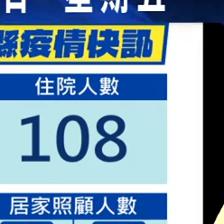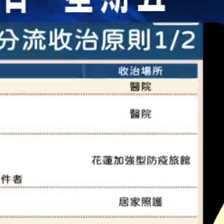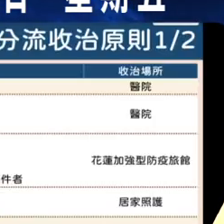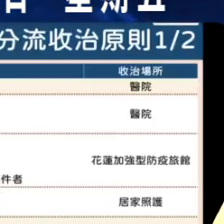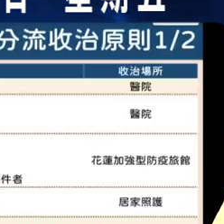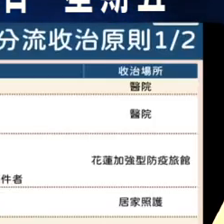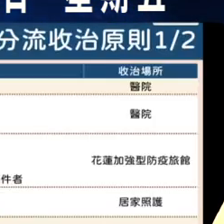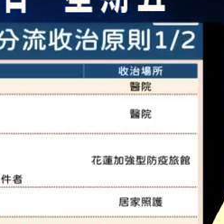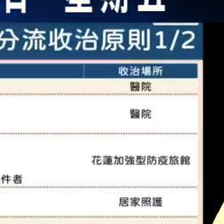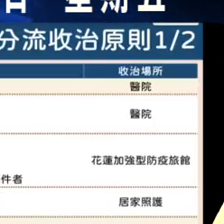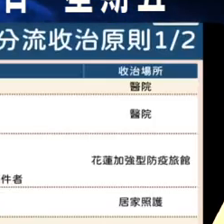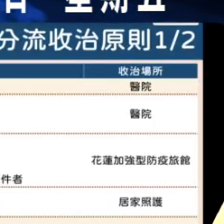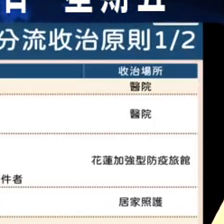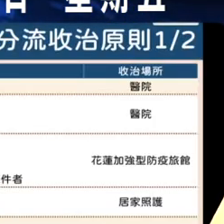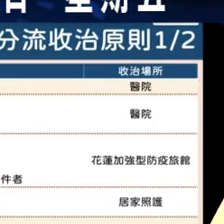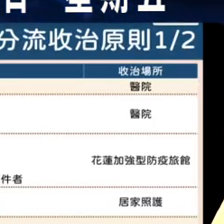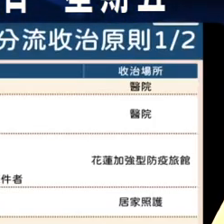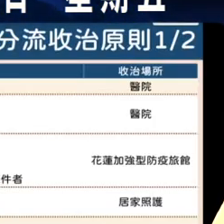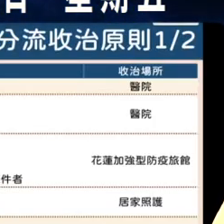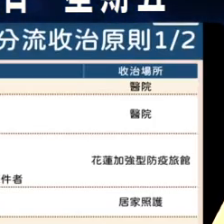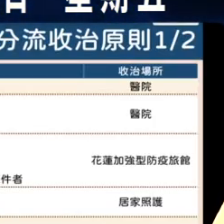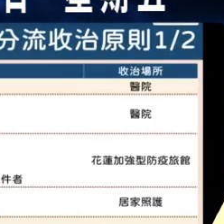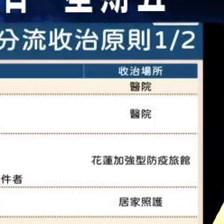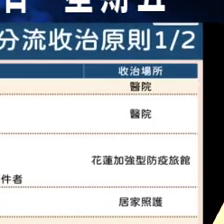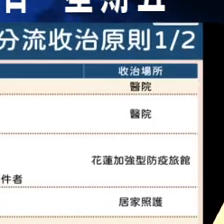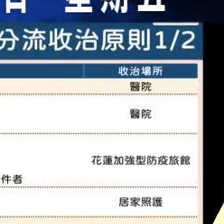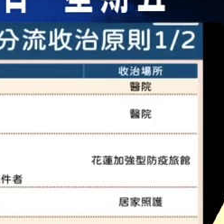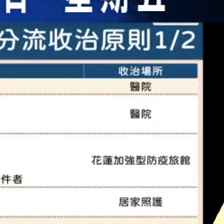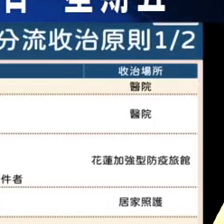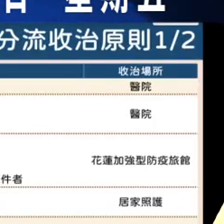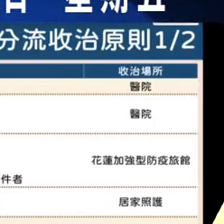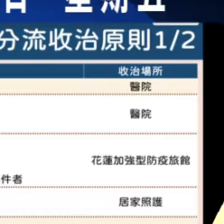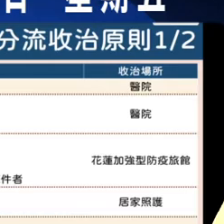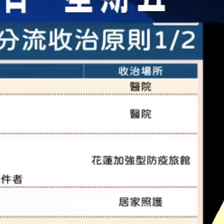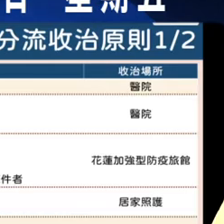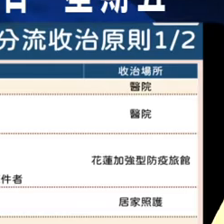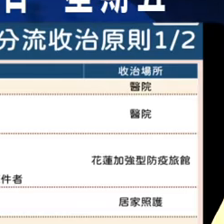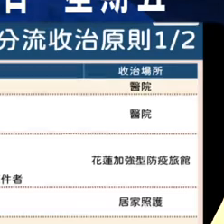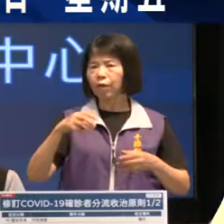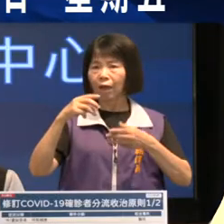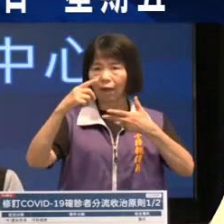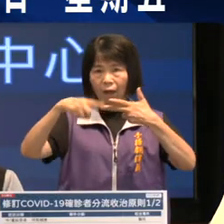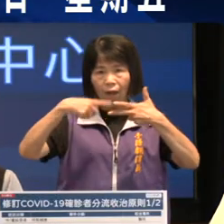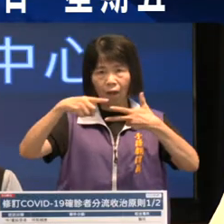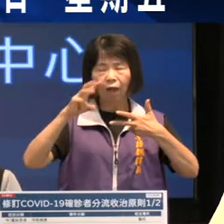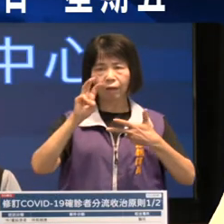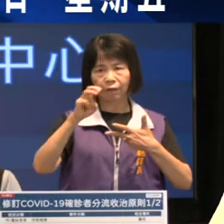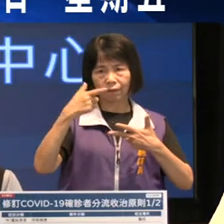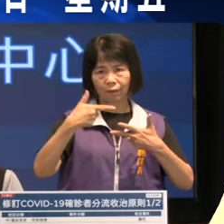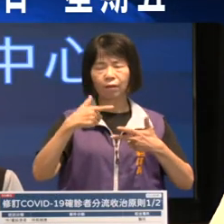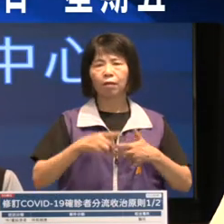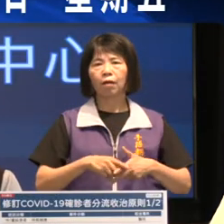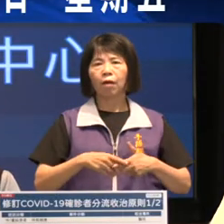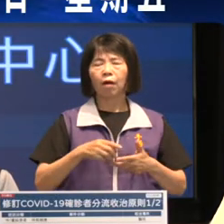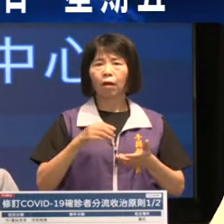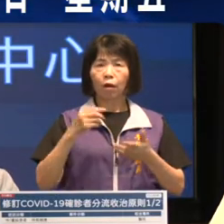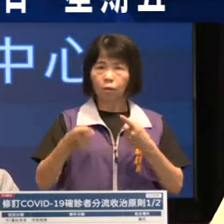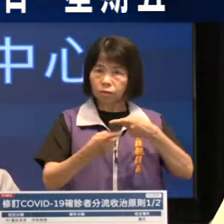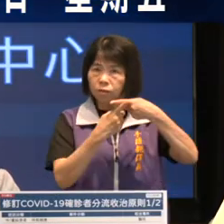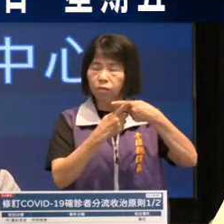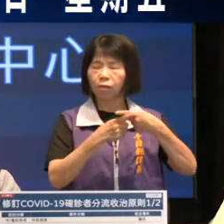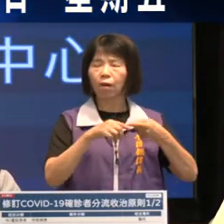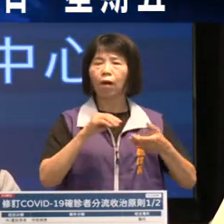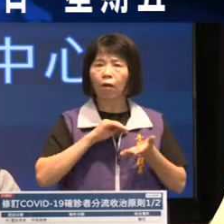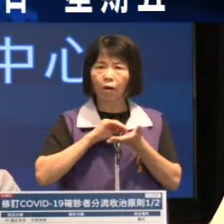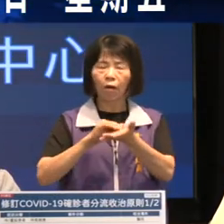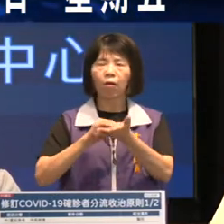的确诊病例相当多，并且中央疫情指挥中心也归纳了相关的收治确诊者条件，呼